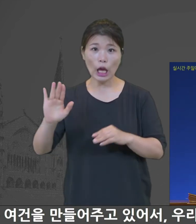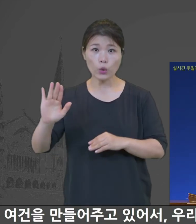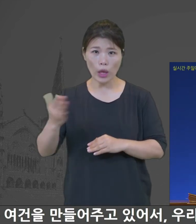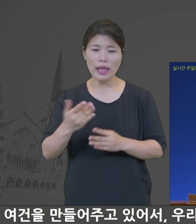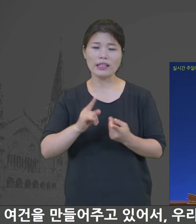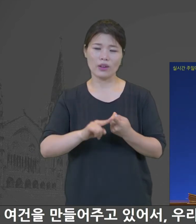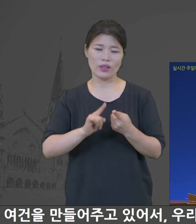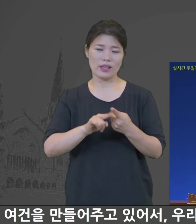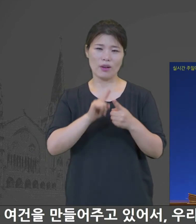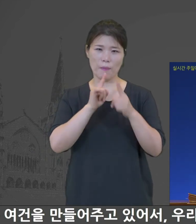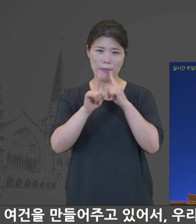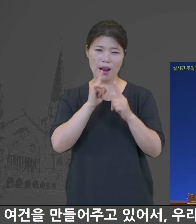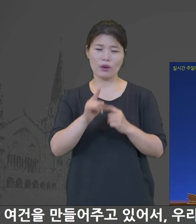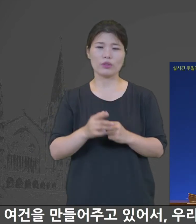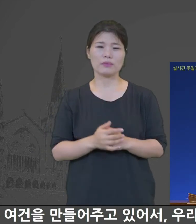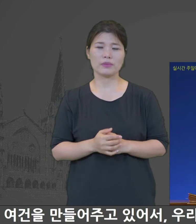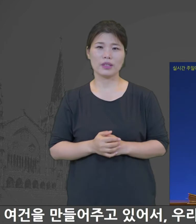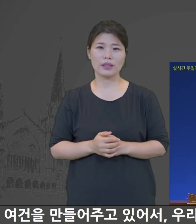강조하고 있습니다.